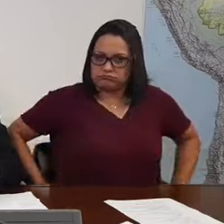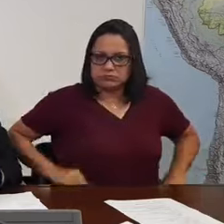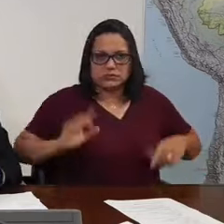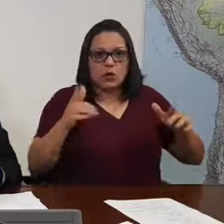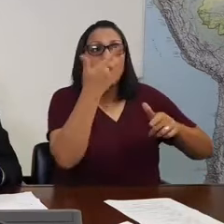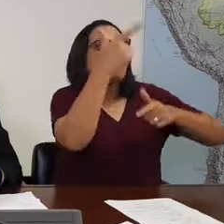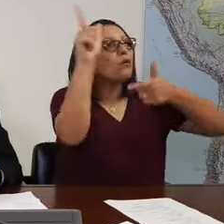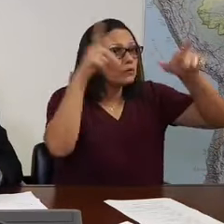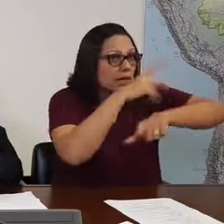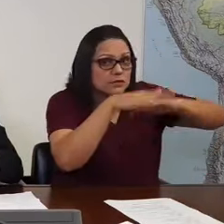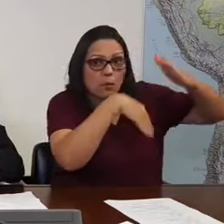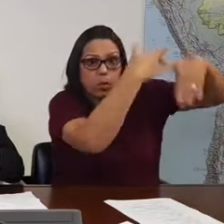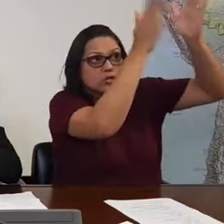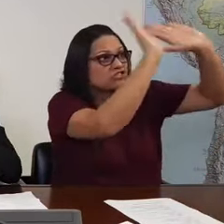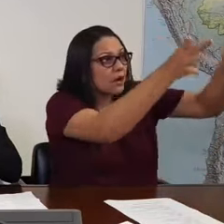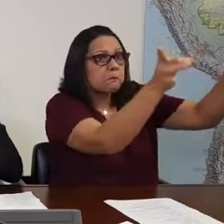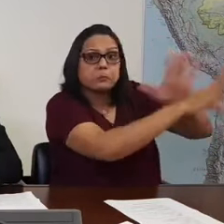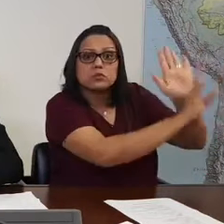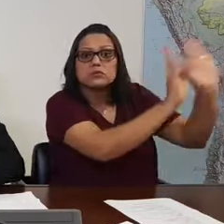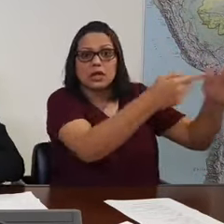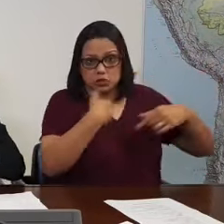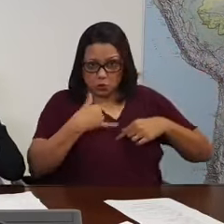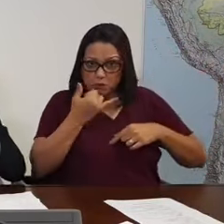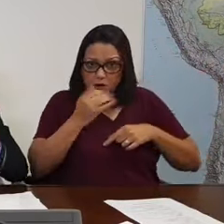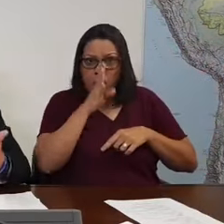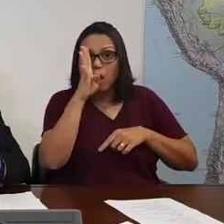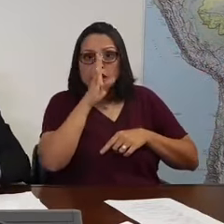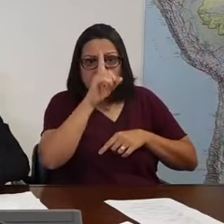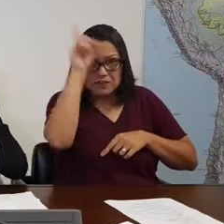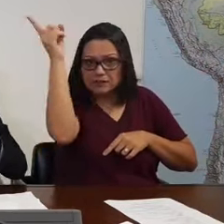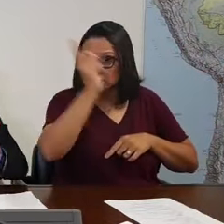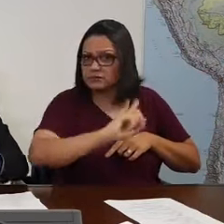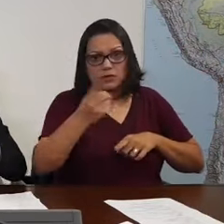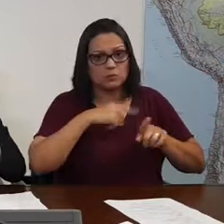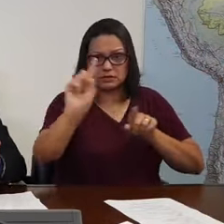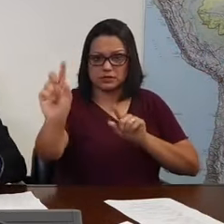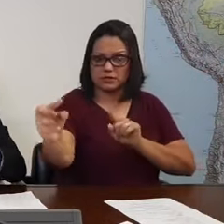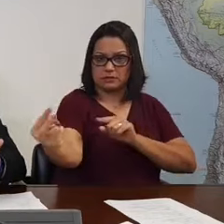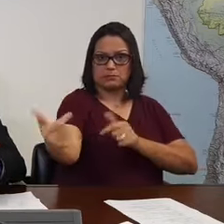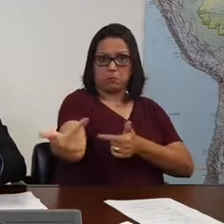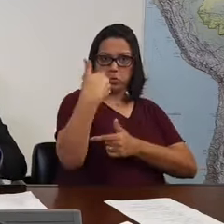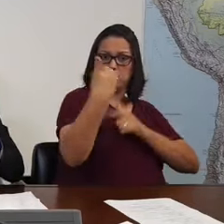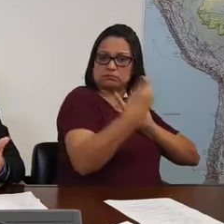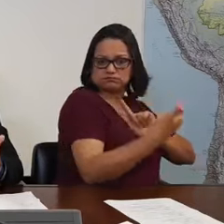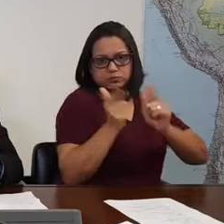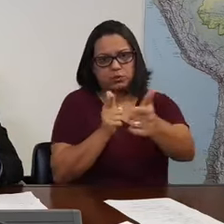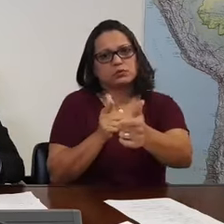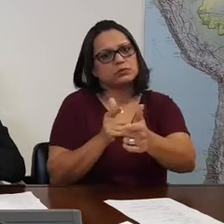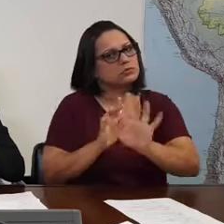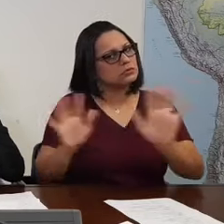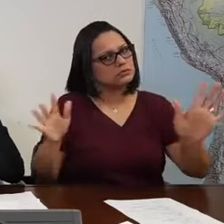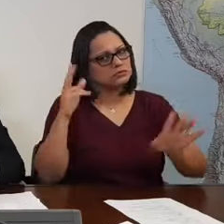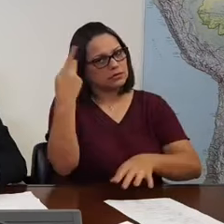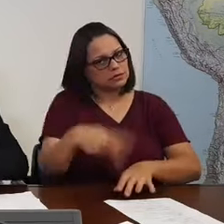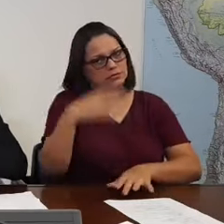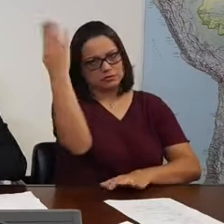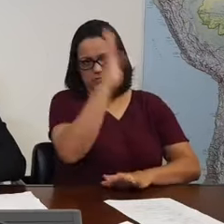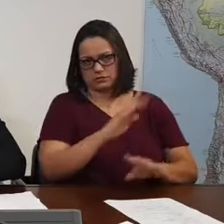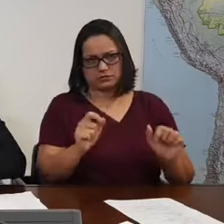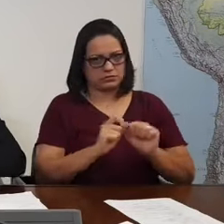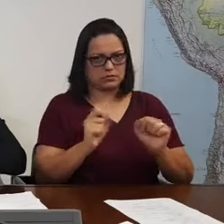inventar nada aqui. É a nossa maneira de reagirmos e combatermos a violência em nosso Brasil. O cidadão de bem